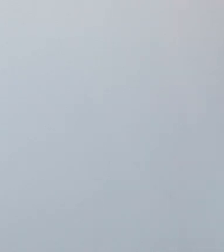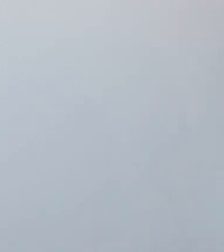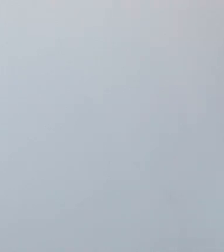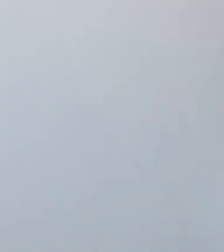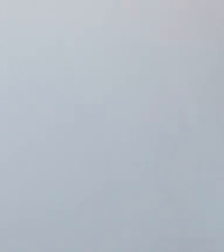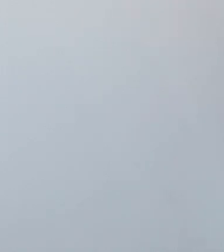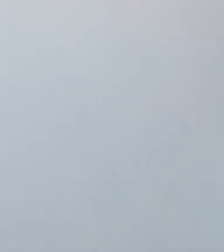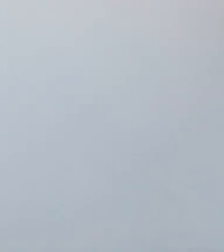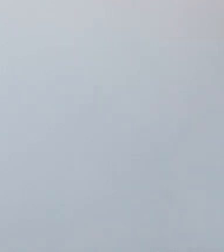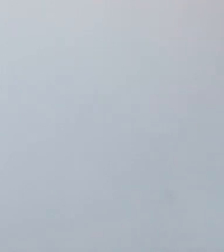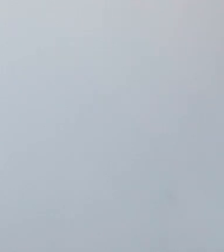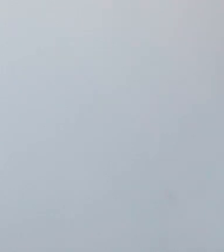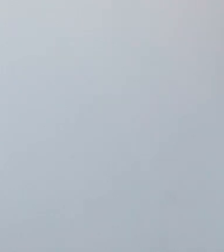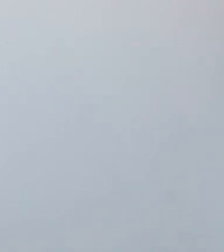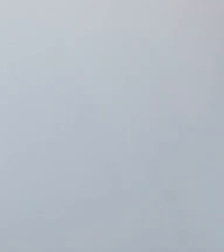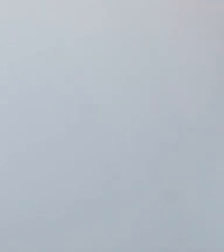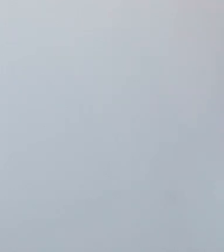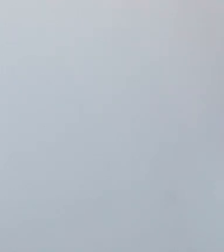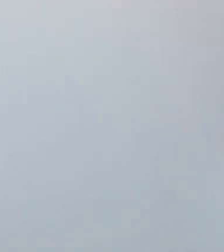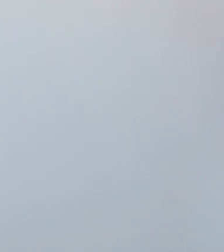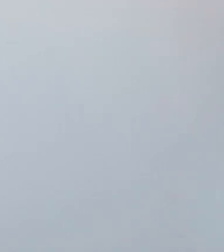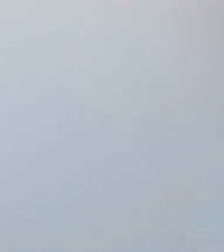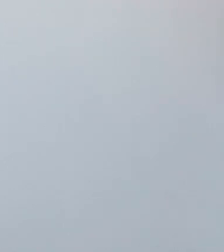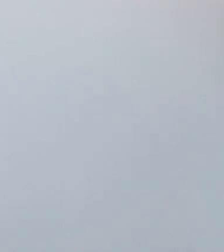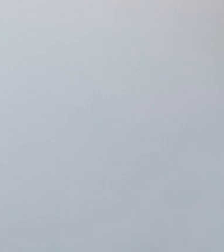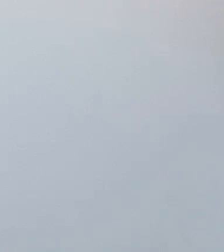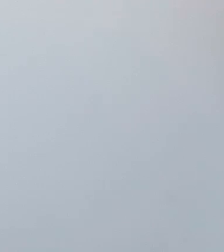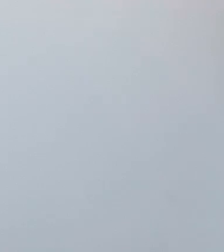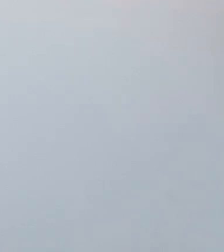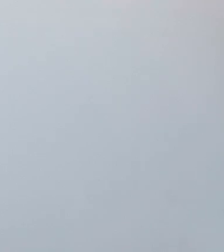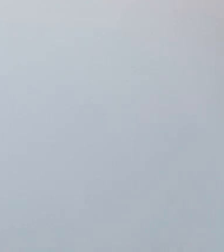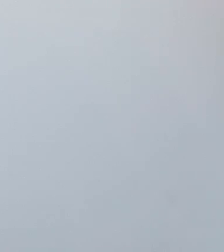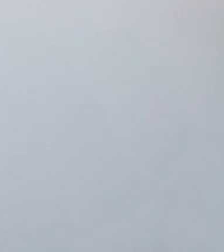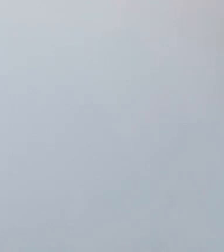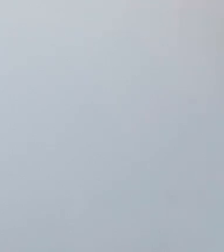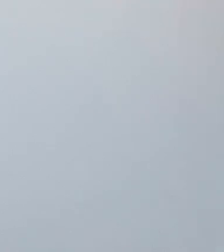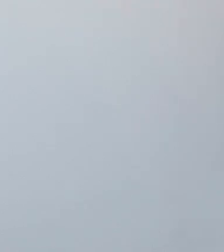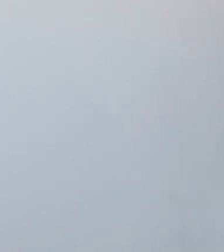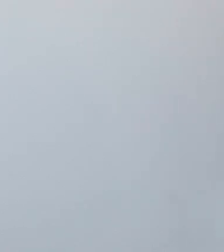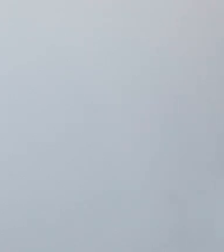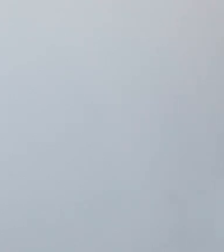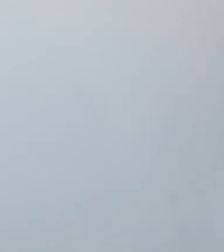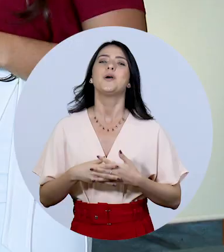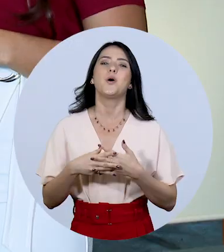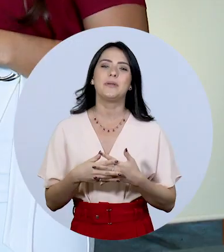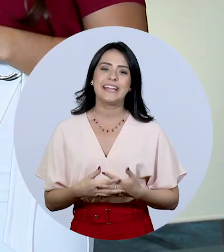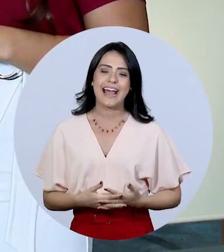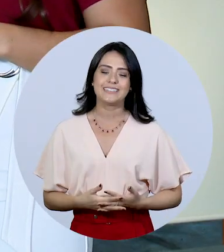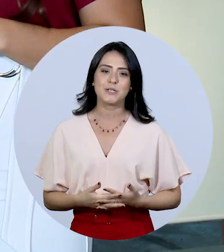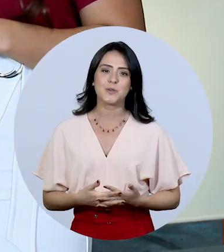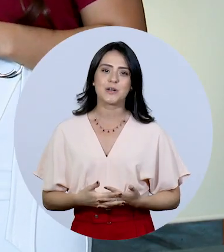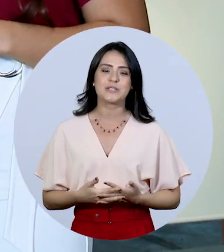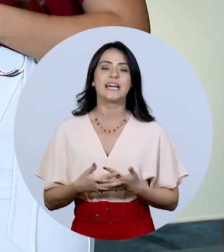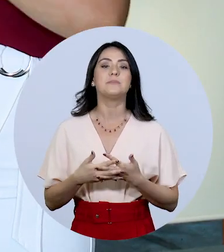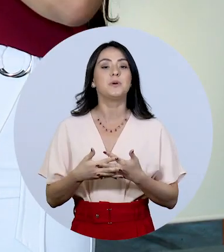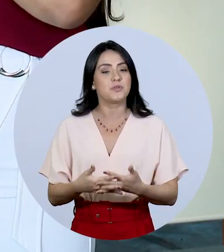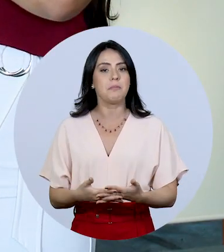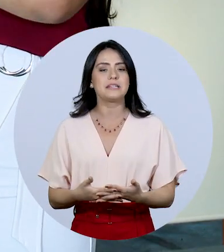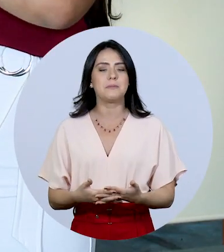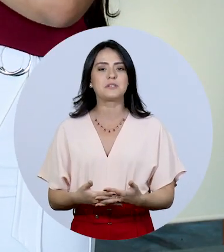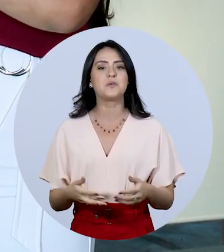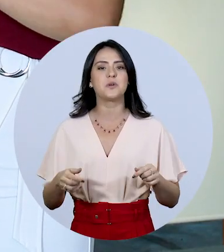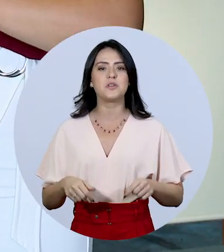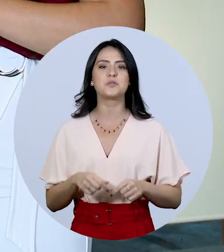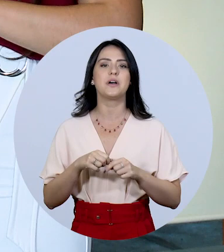falar sobre o surdo ou falar por ele, daí eu não posso. Realmente tem que se consultar a pessoa surda. Obrigada, doutora Luciana, por